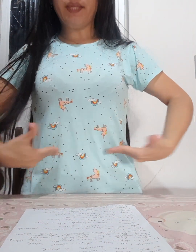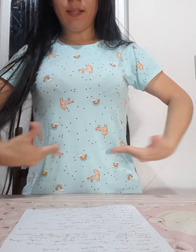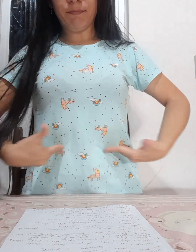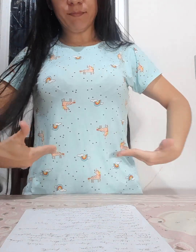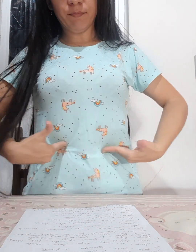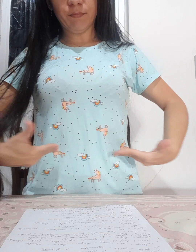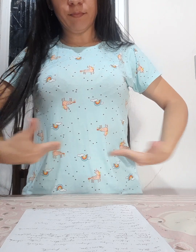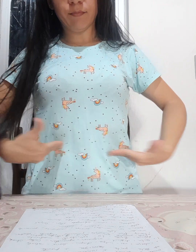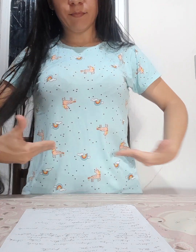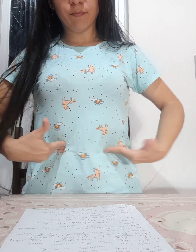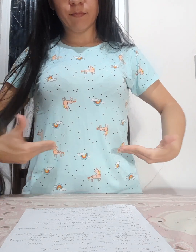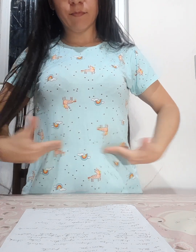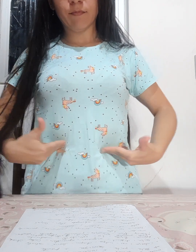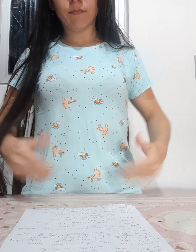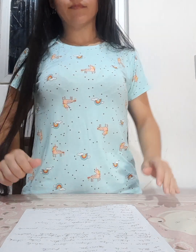Fome,